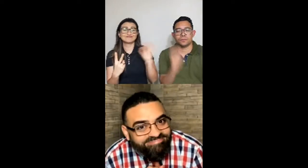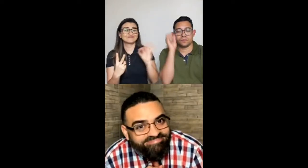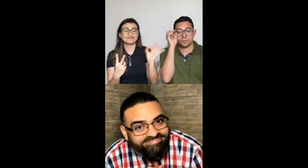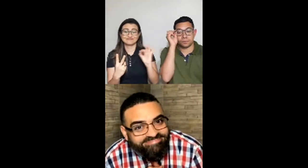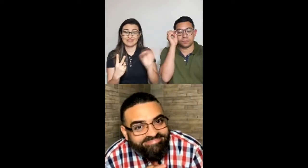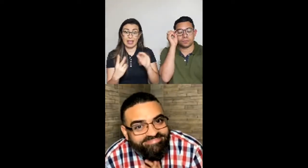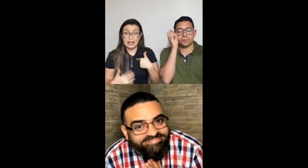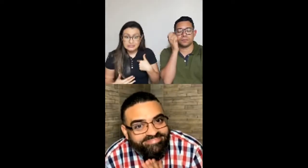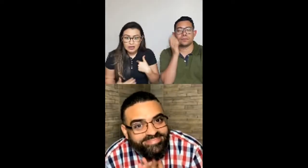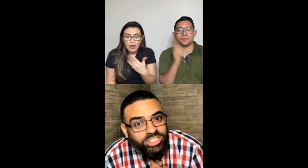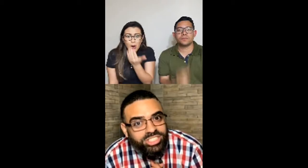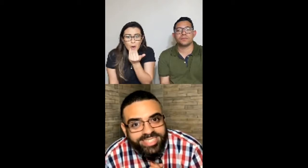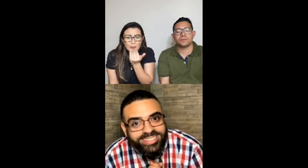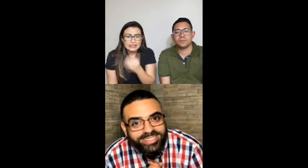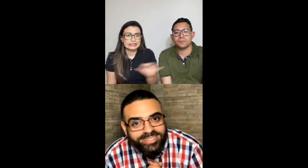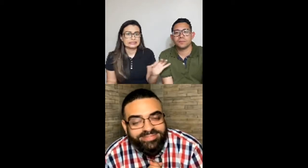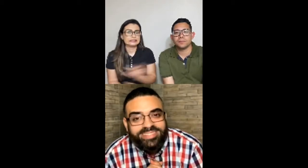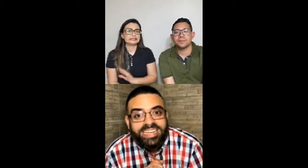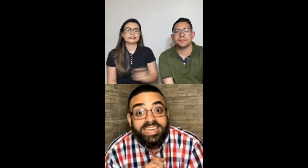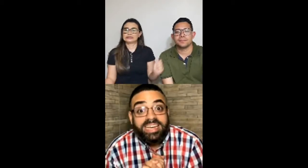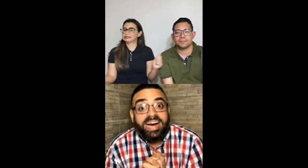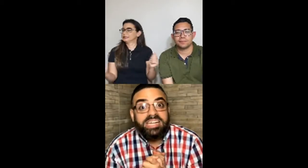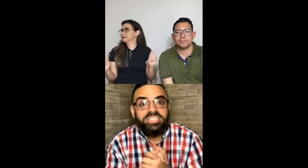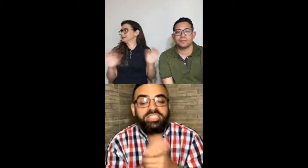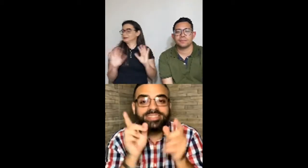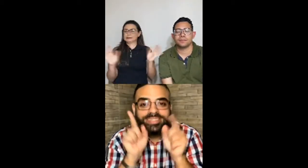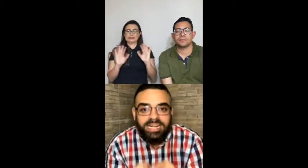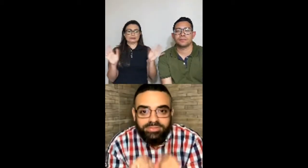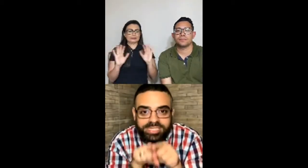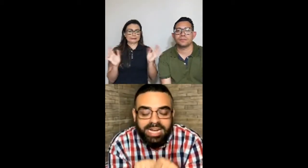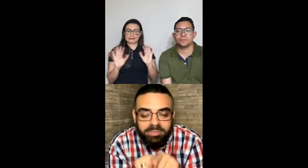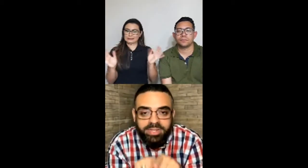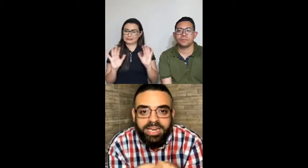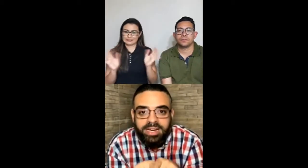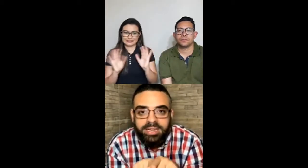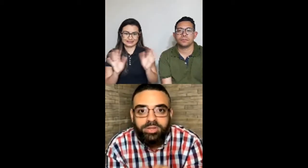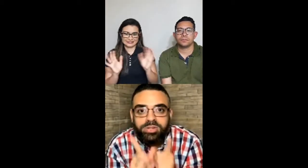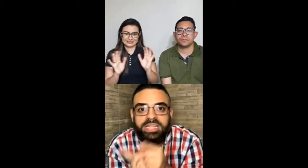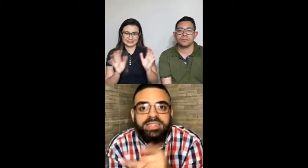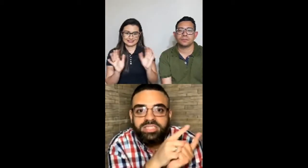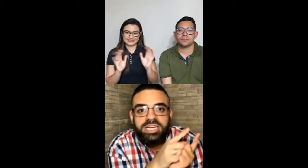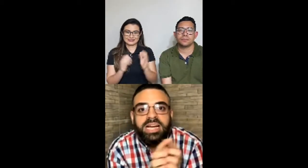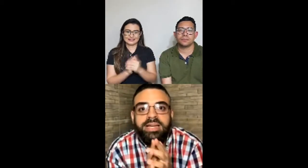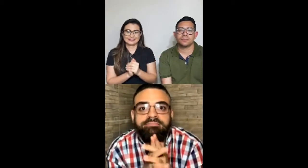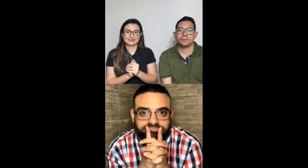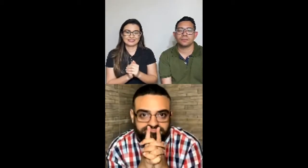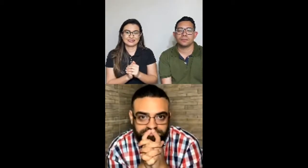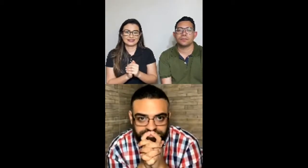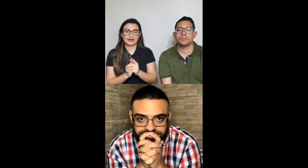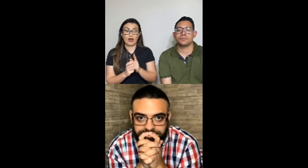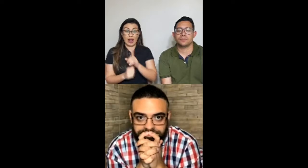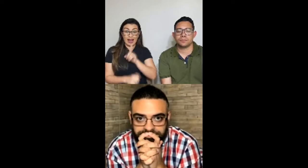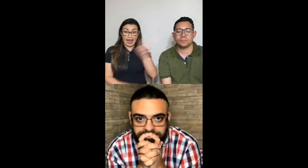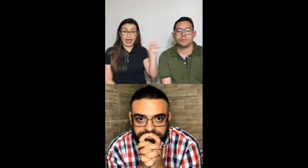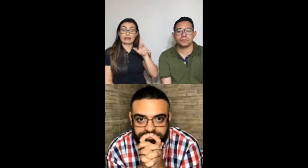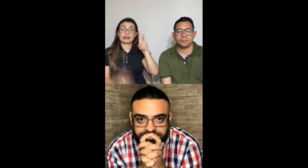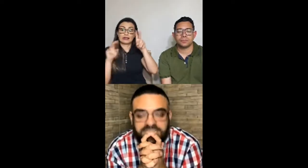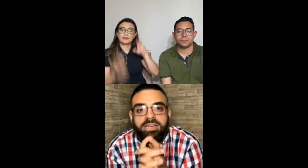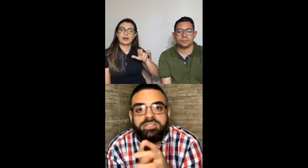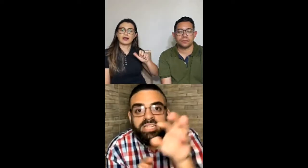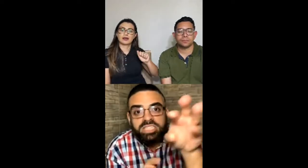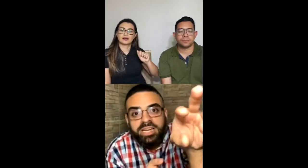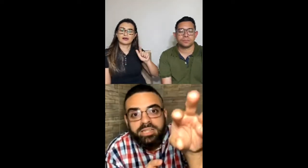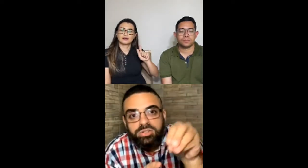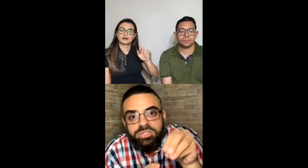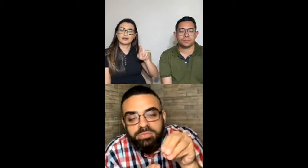Mas eu não estava pronto para comida. De jeito nenhum. A gente não